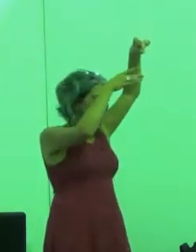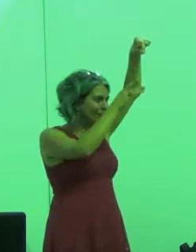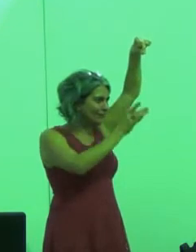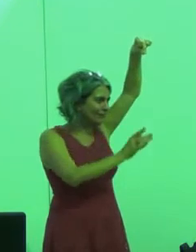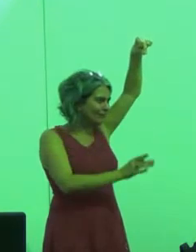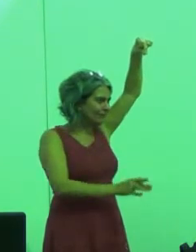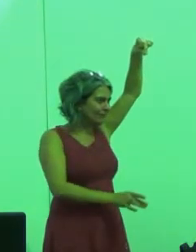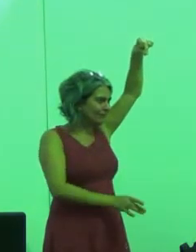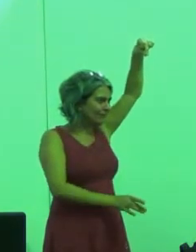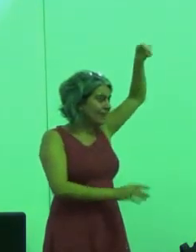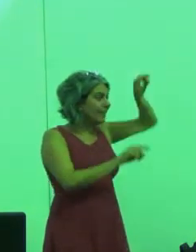gradação.